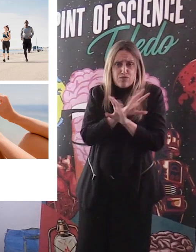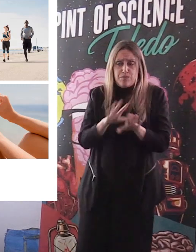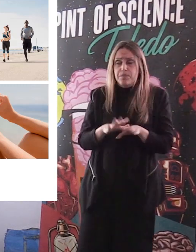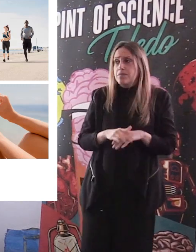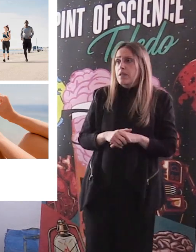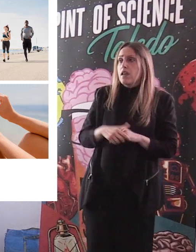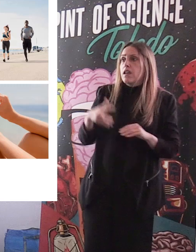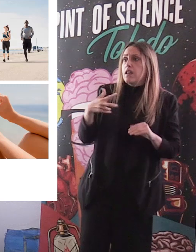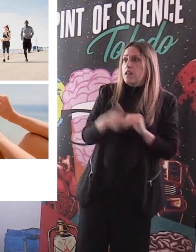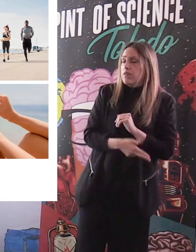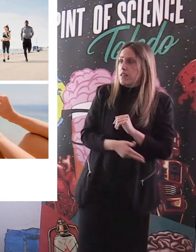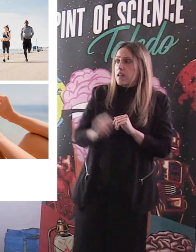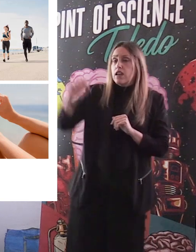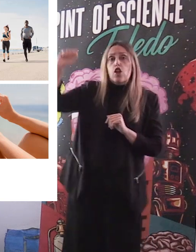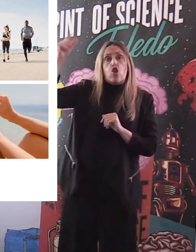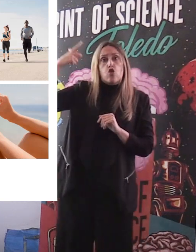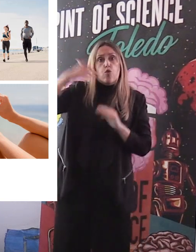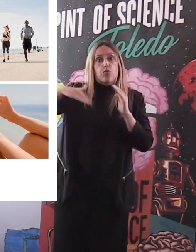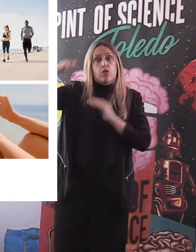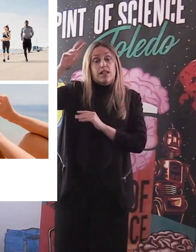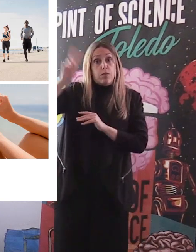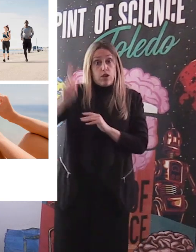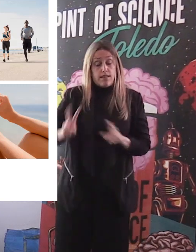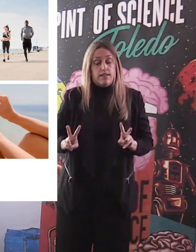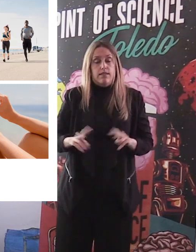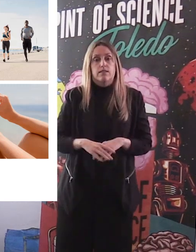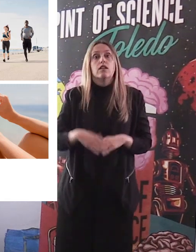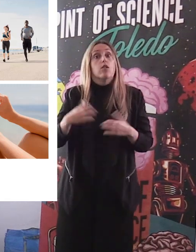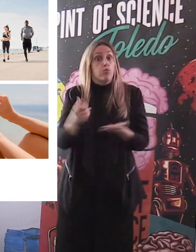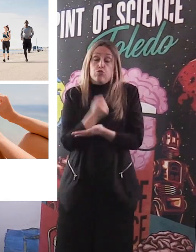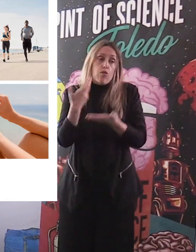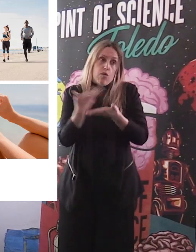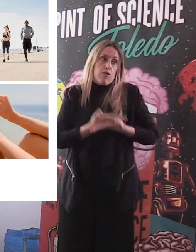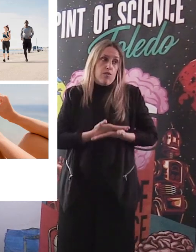evitar la luz ultravioleta, todo esto ayuda.